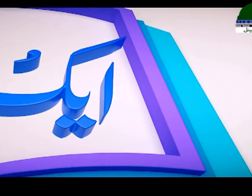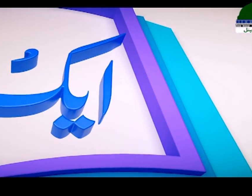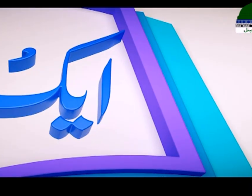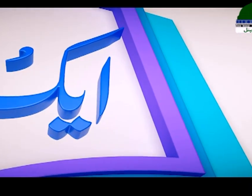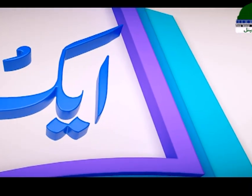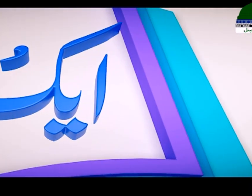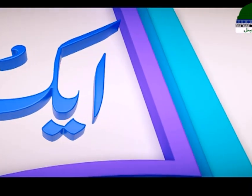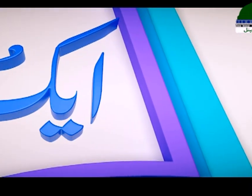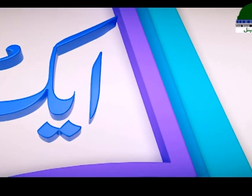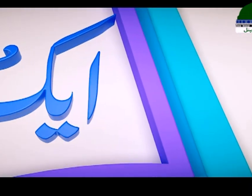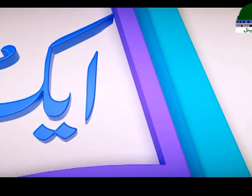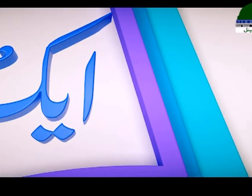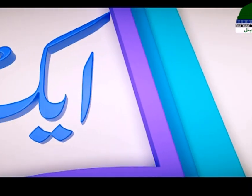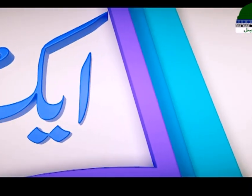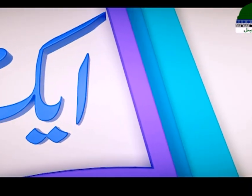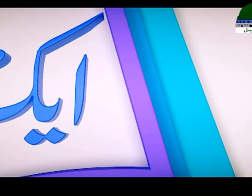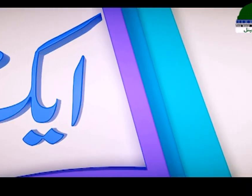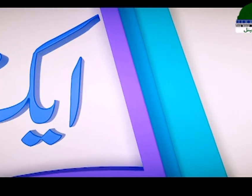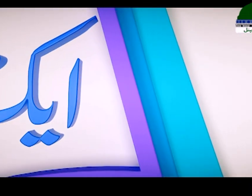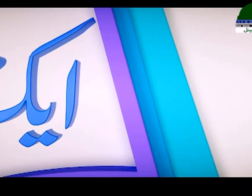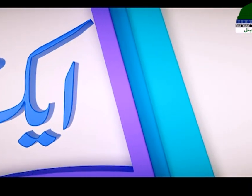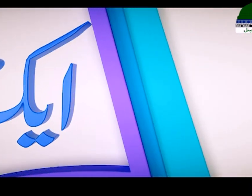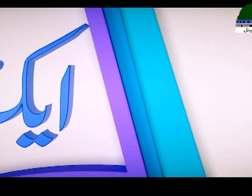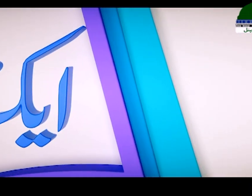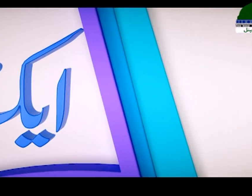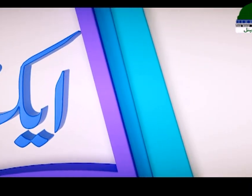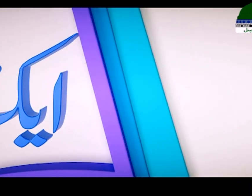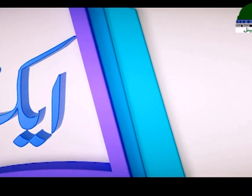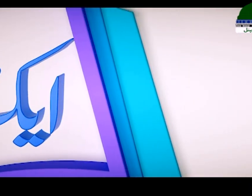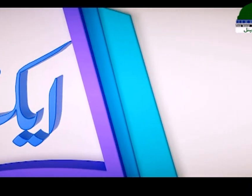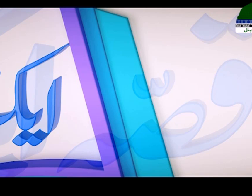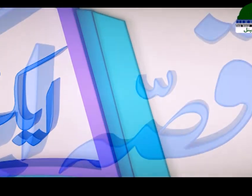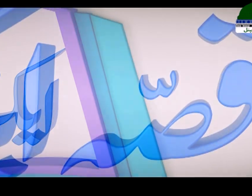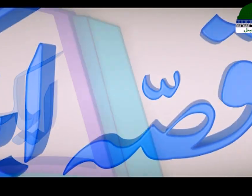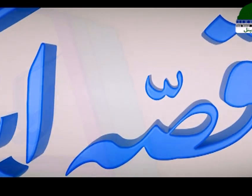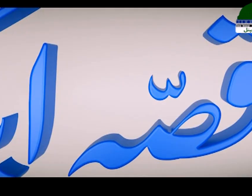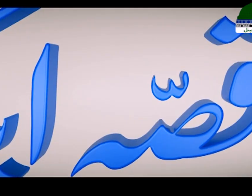ملتا ہے در سے آخرت سے ان